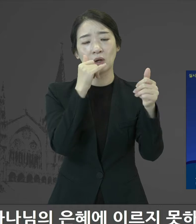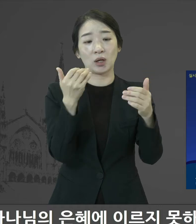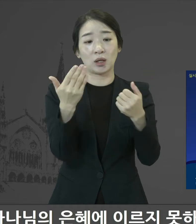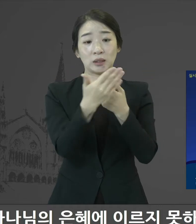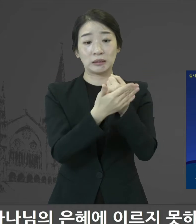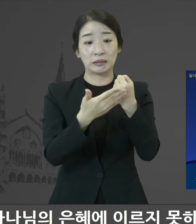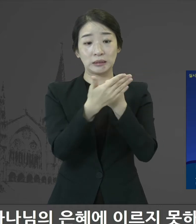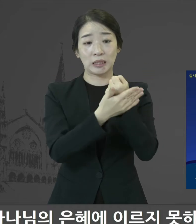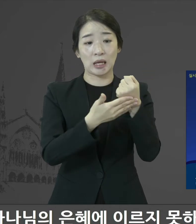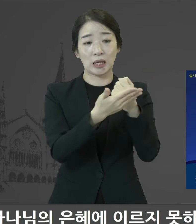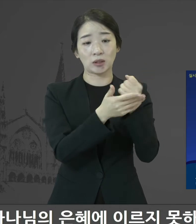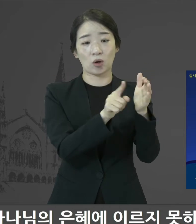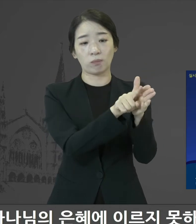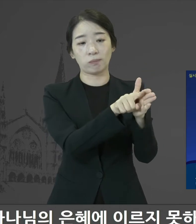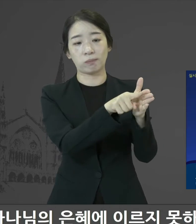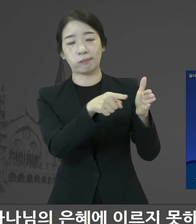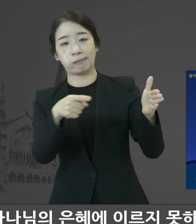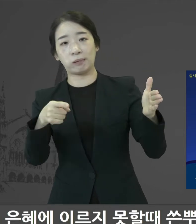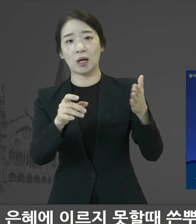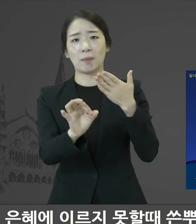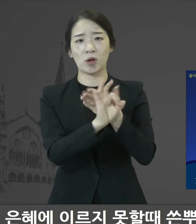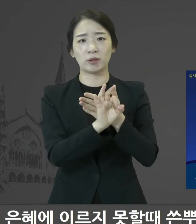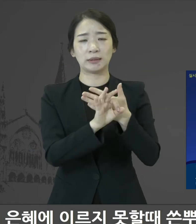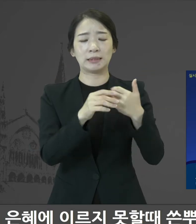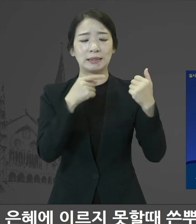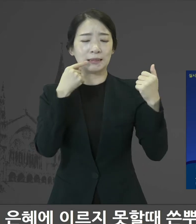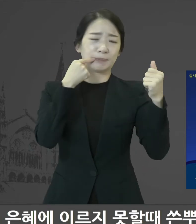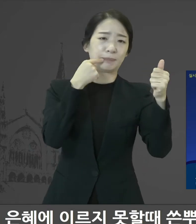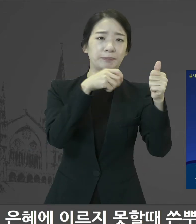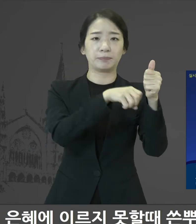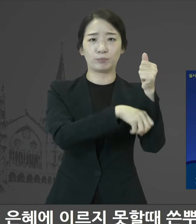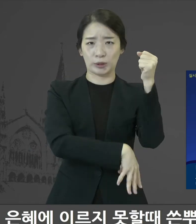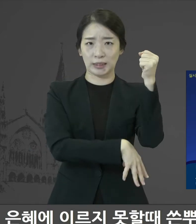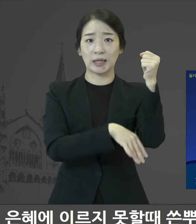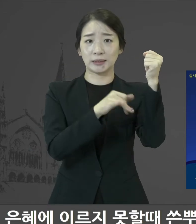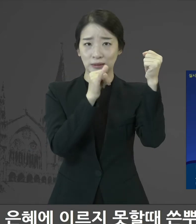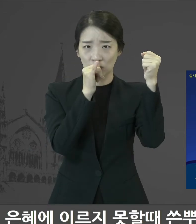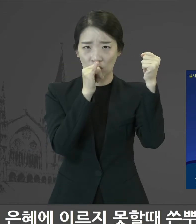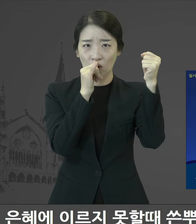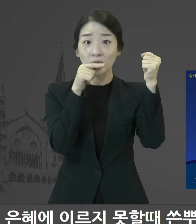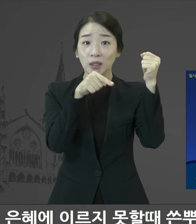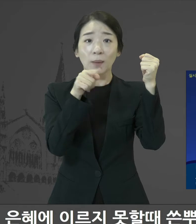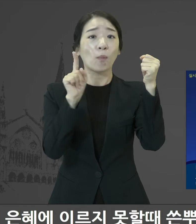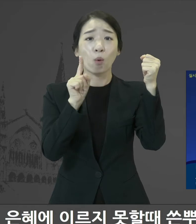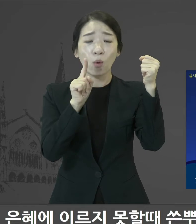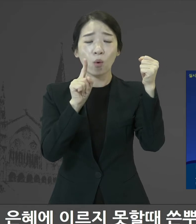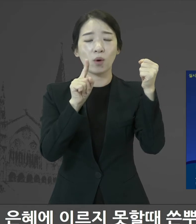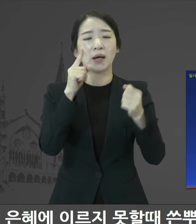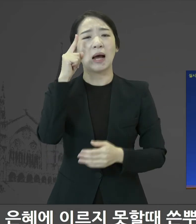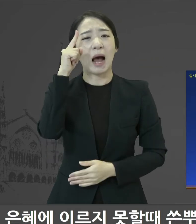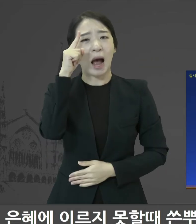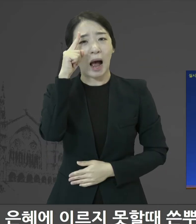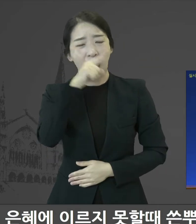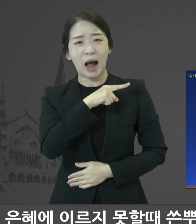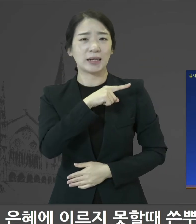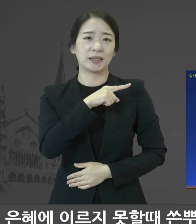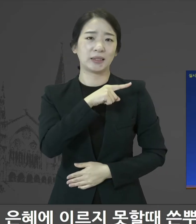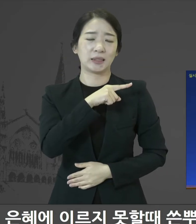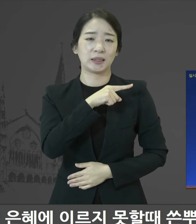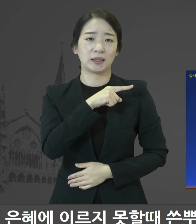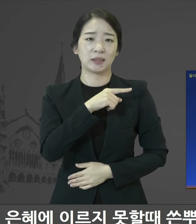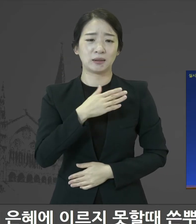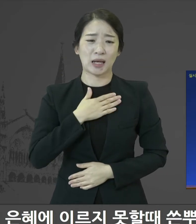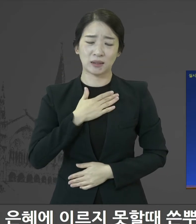떨어지면요, 쓴뿌리가 생긴답니다. 이 쓴뿌리가 악의입니다. 나에게 악의는 없는지